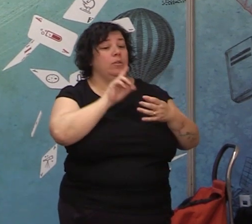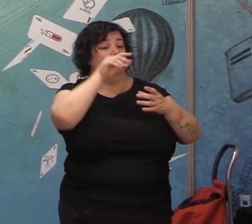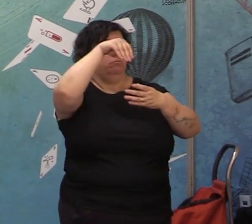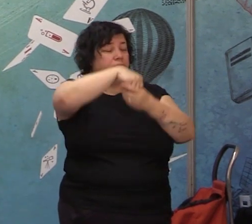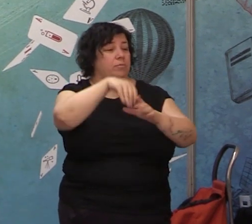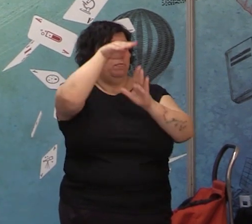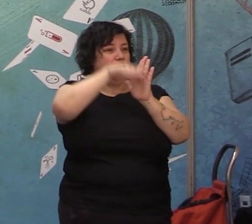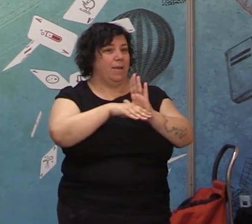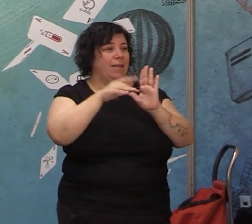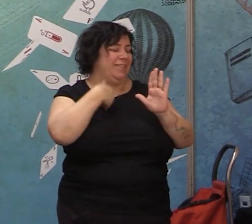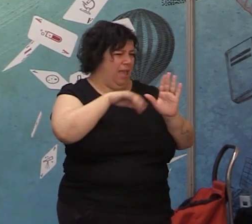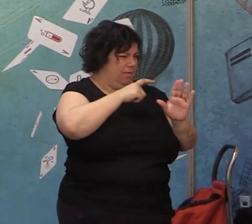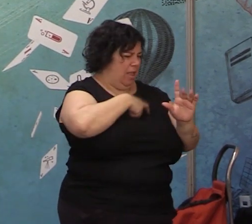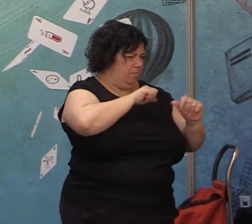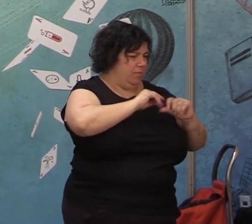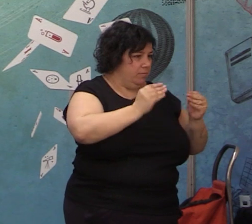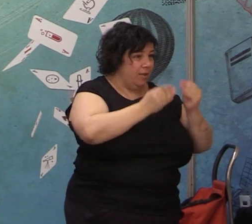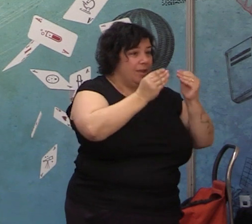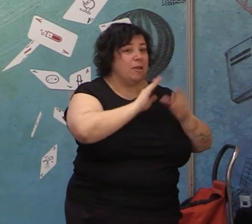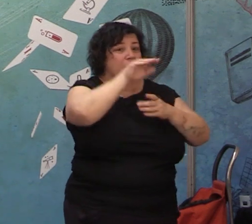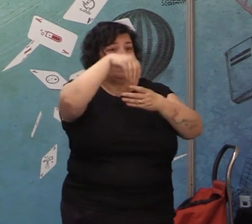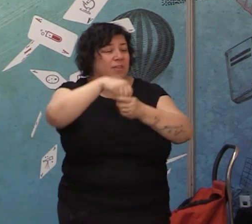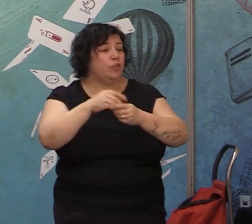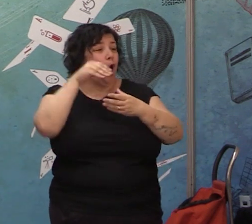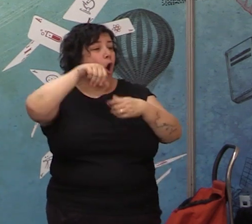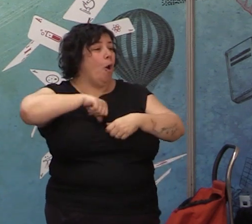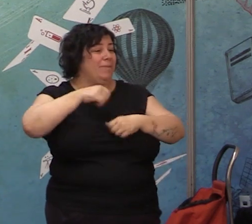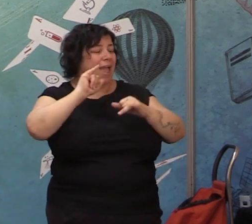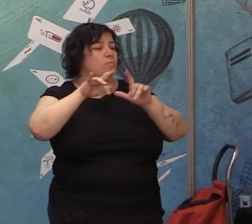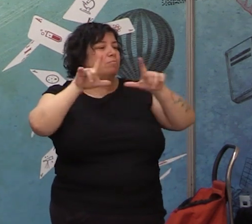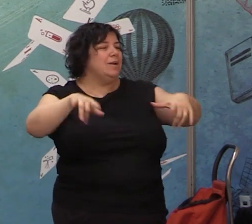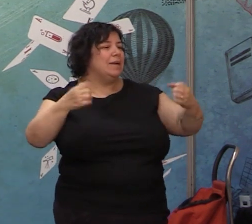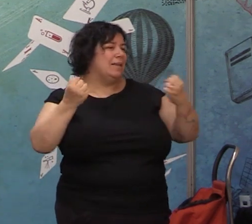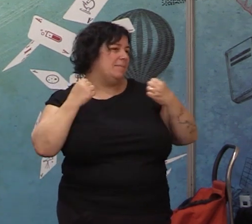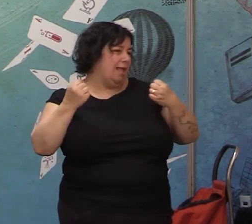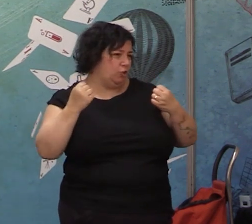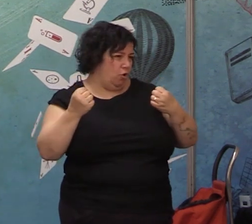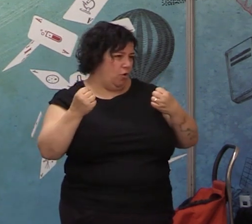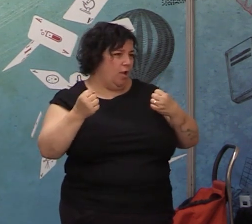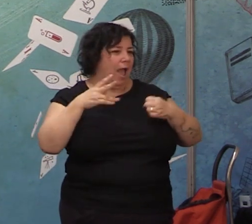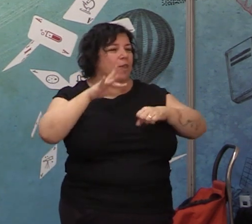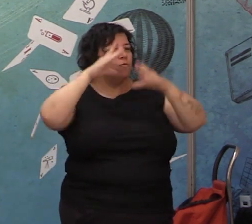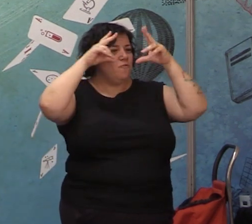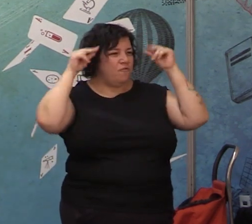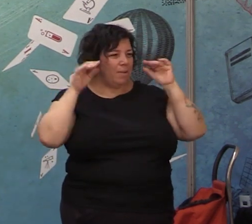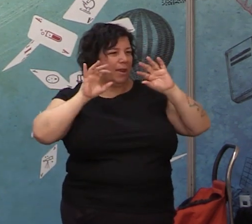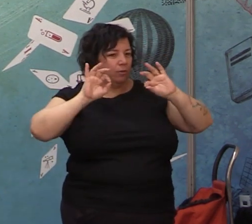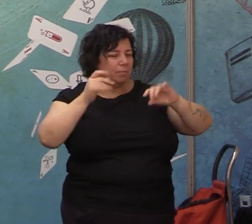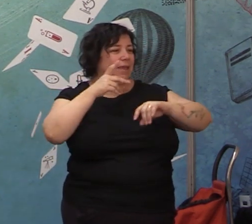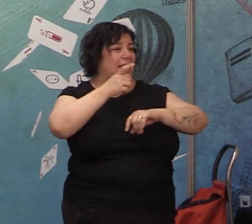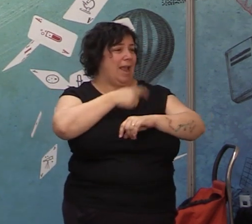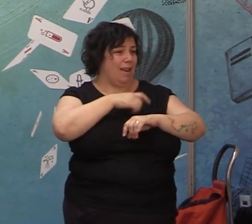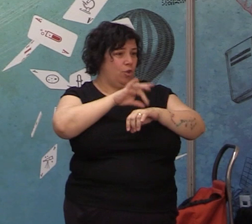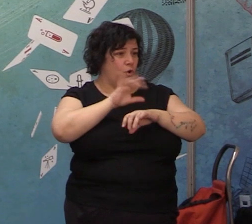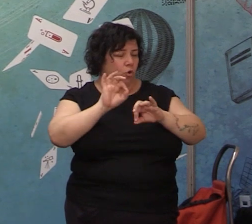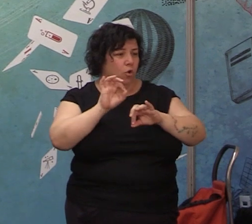están recuperados, los llevamos a un gimnasio en el hospital que está tutelado por un enfermero, un cardiólogo,